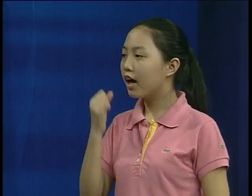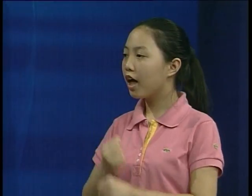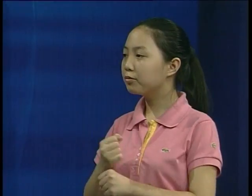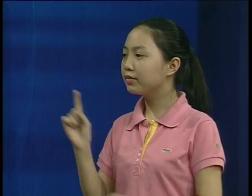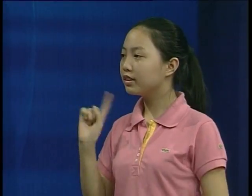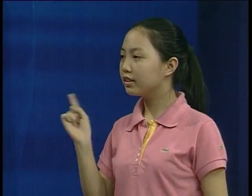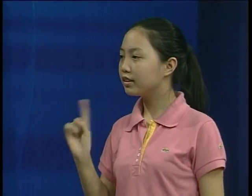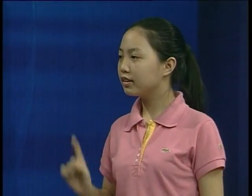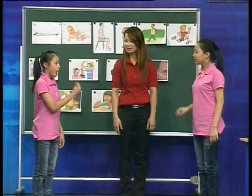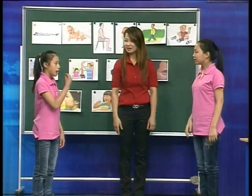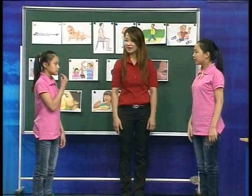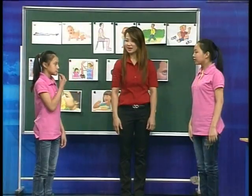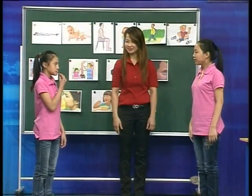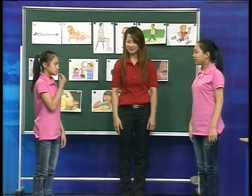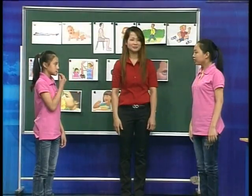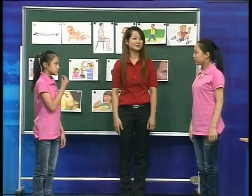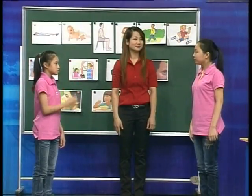Thế miệng thì thường dùng để làm gì Để ăn đấy